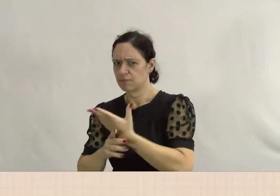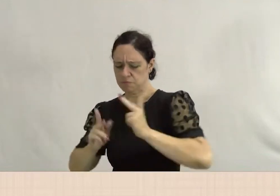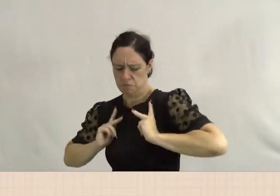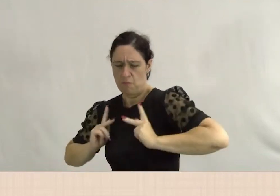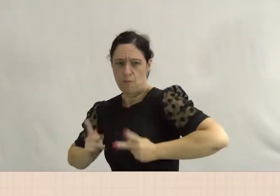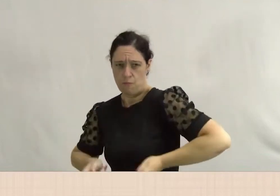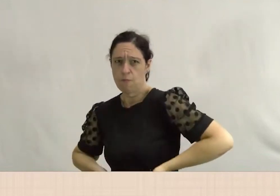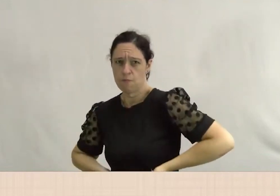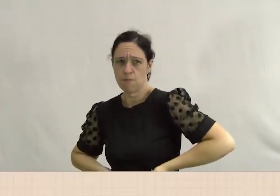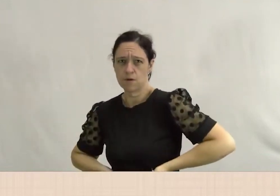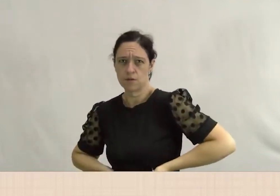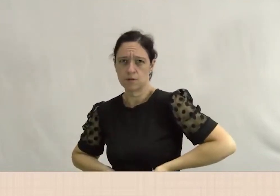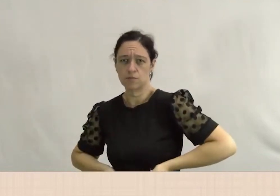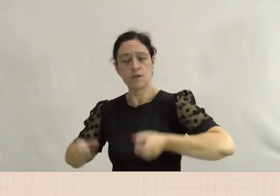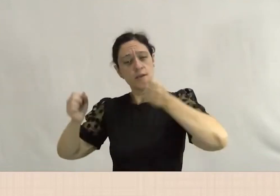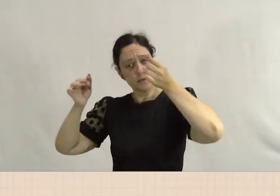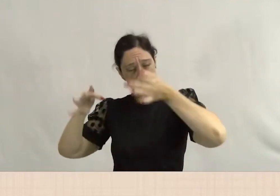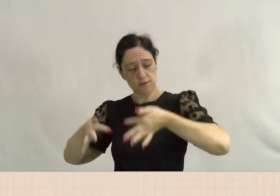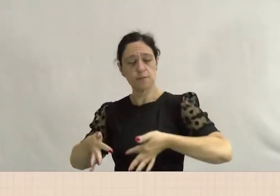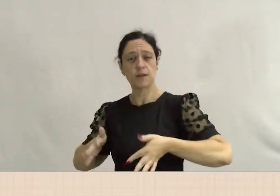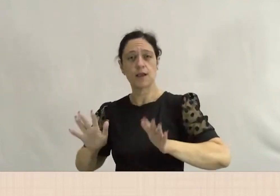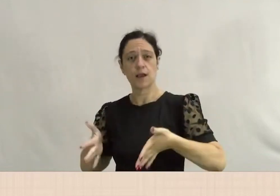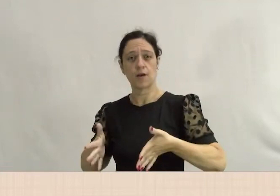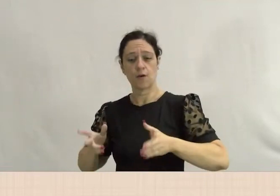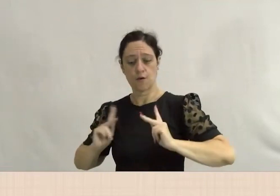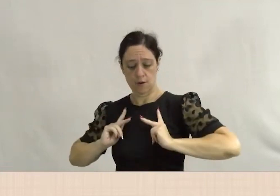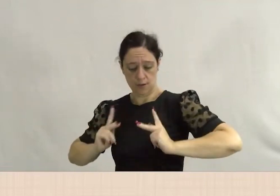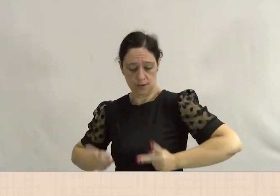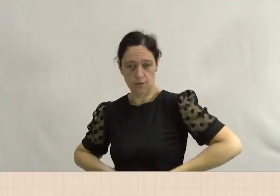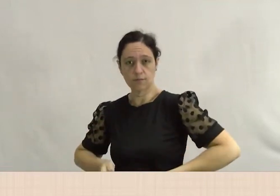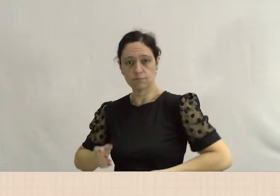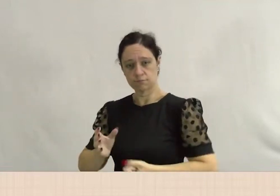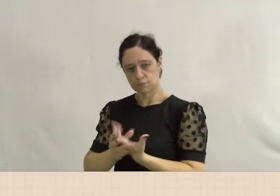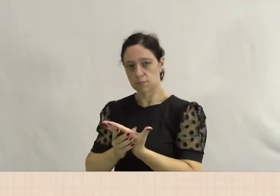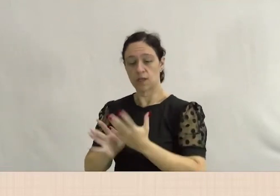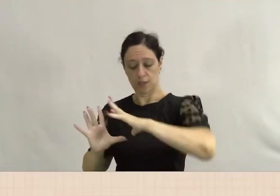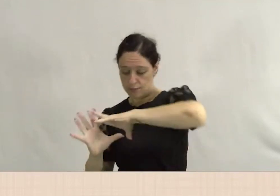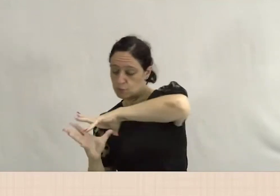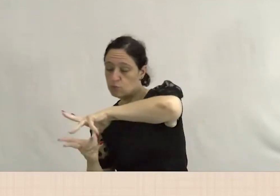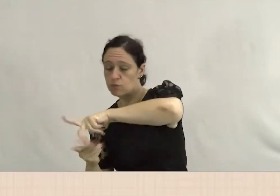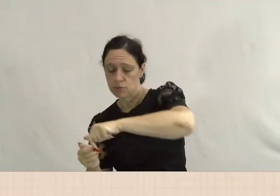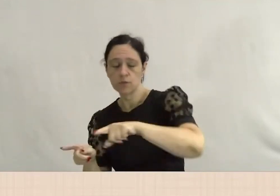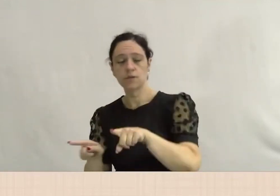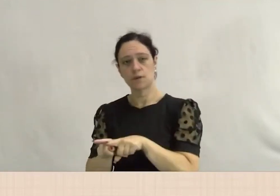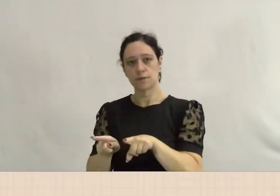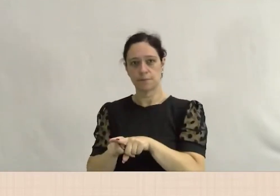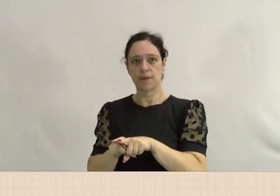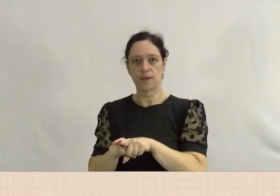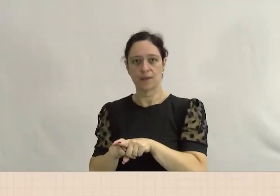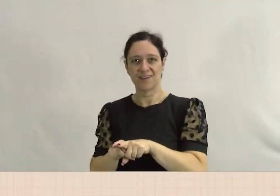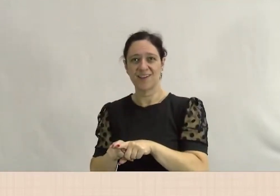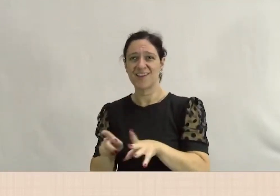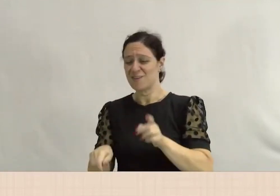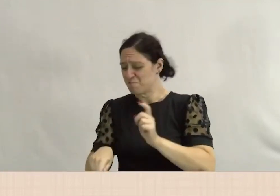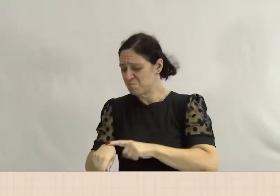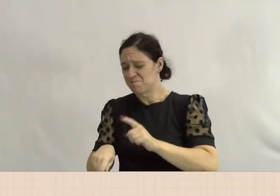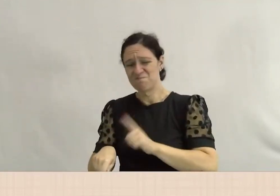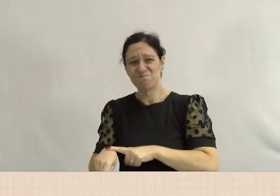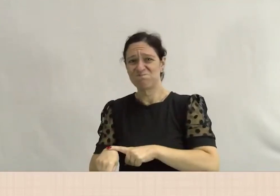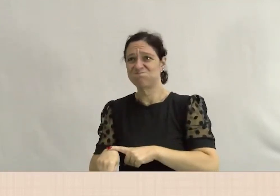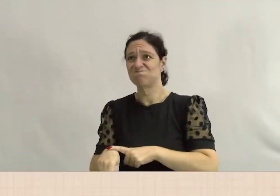Eu vou falar principalmente da criação que o Senhor fez aqui na terra. Não tenho tempo essa noite de